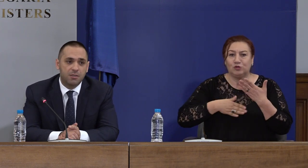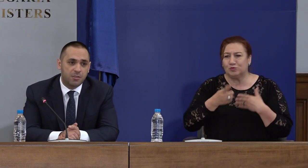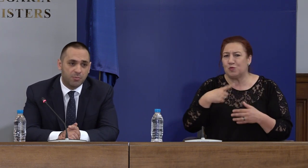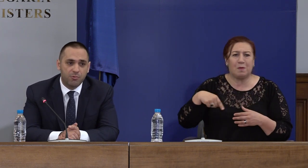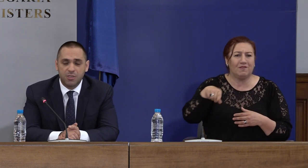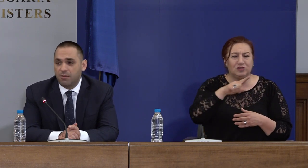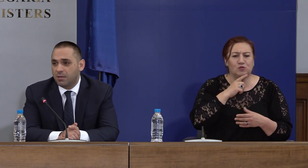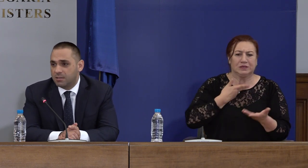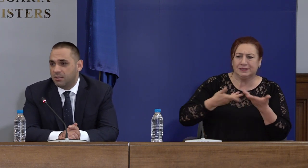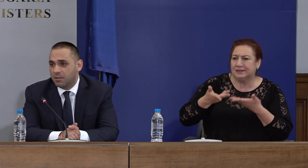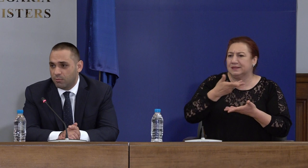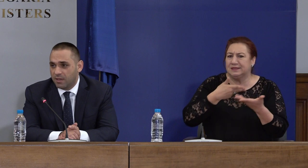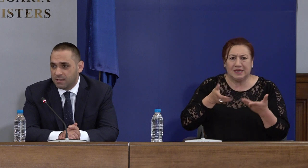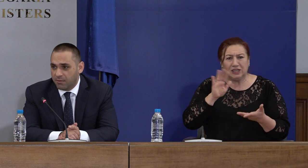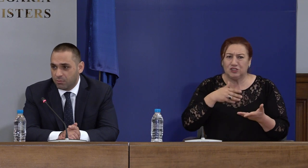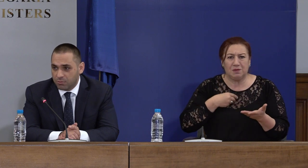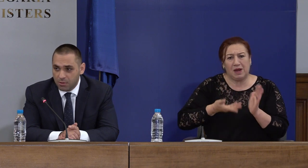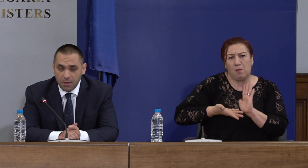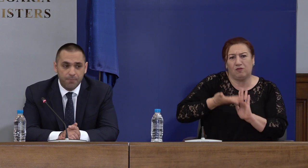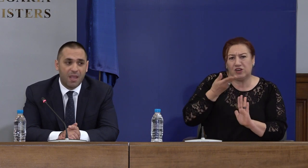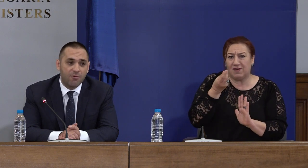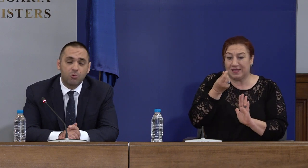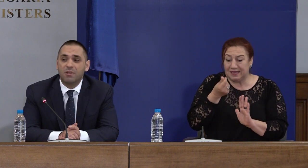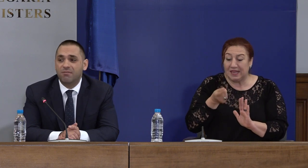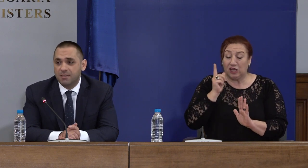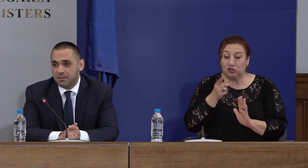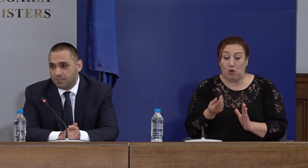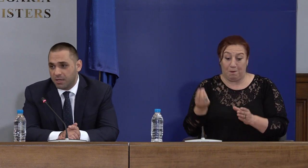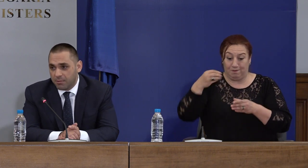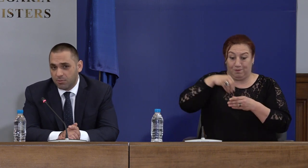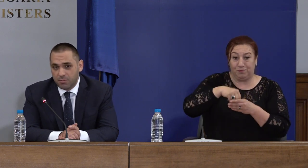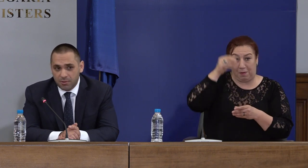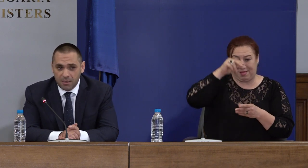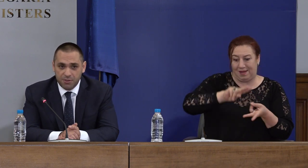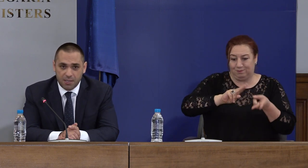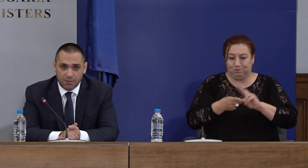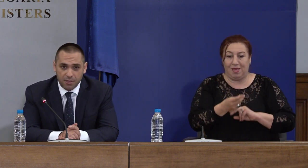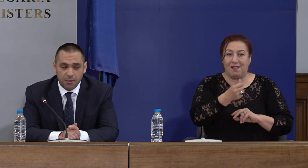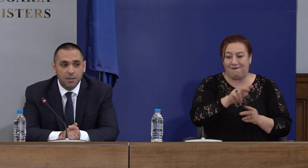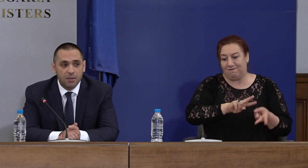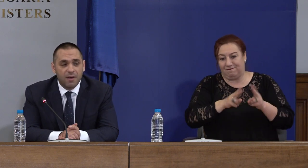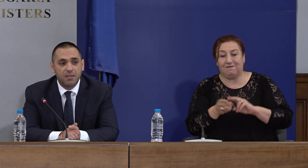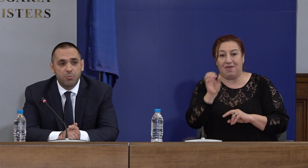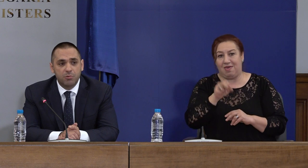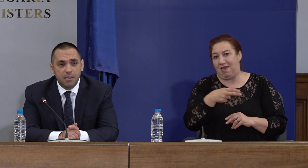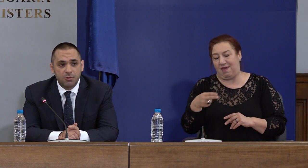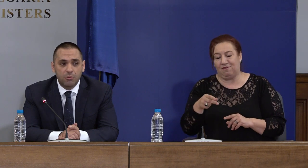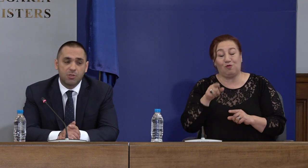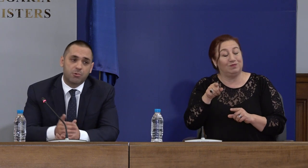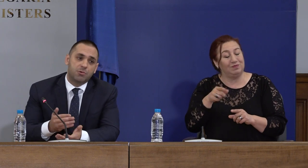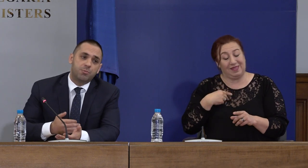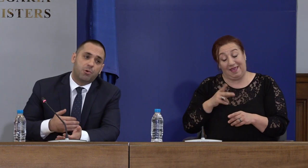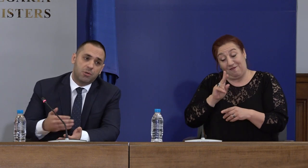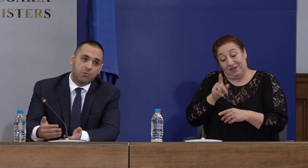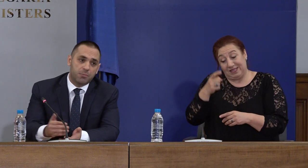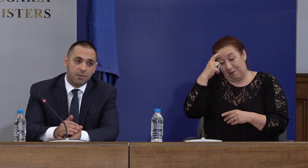дебат дали ще има повишаване на цените, като влезе еврото. Еврото не влиза с приемането на България в чакалнята. Това е един процес, който